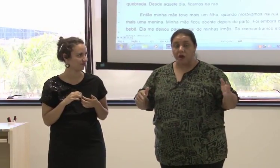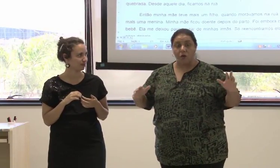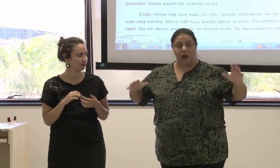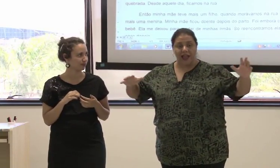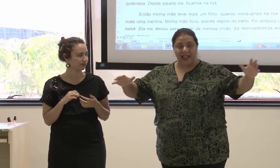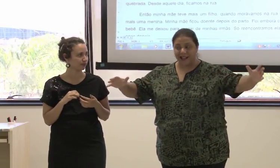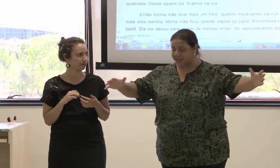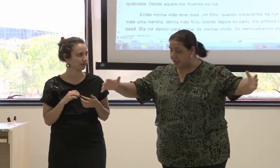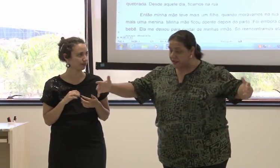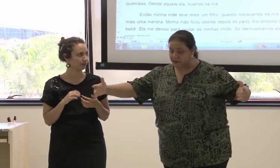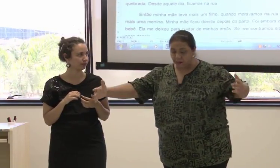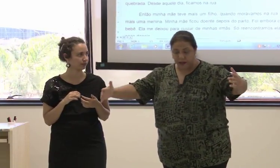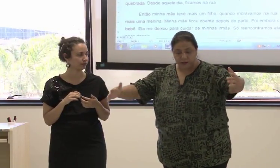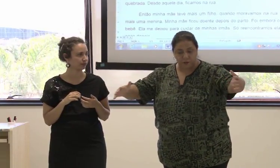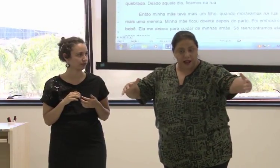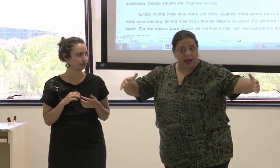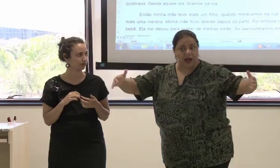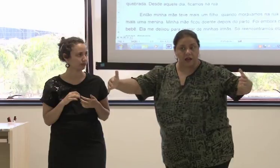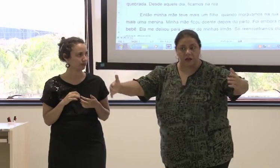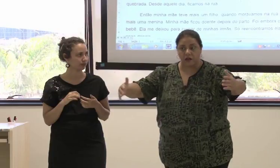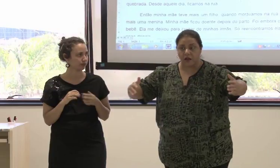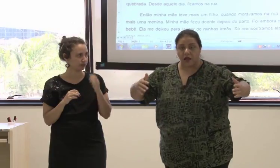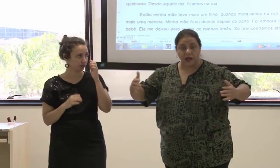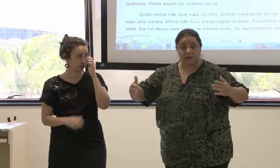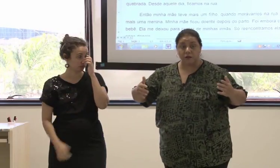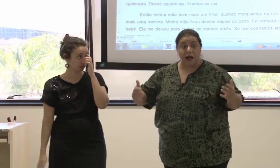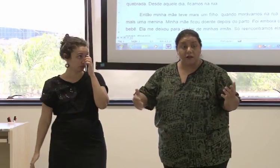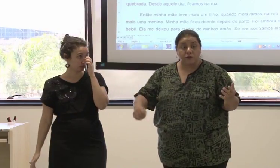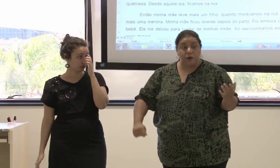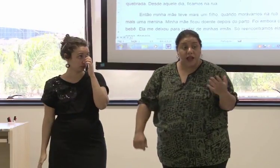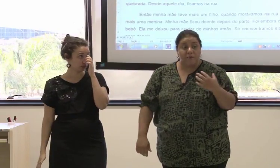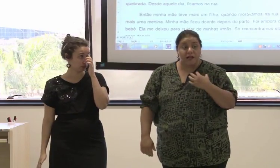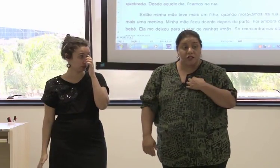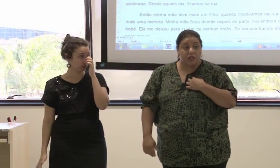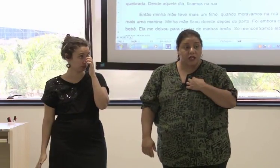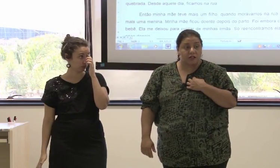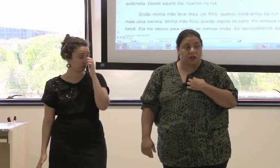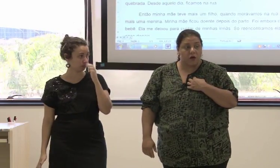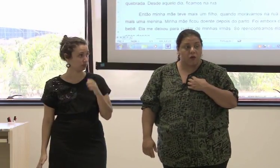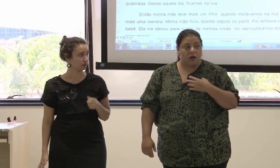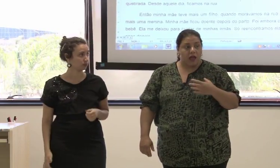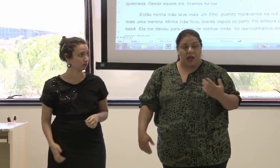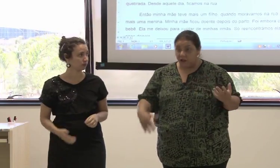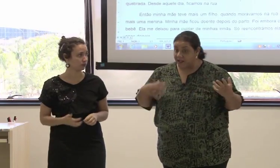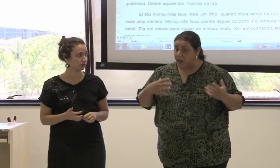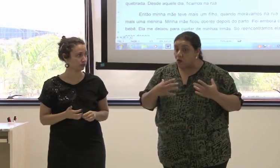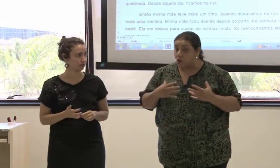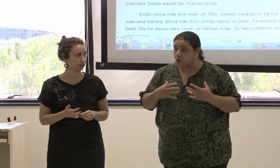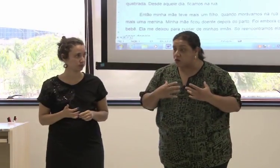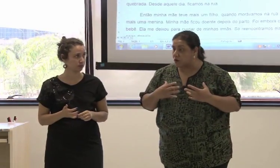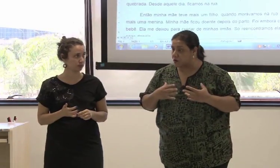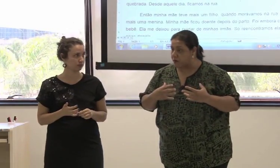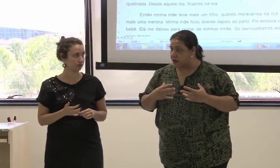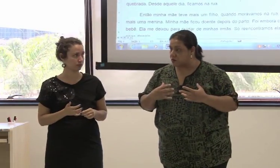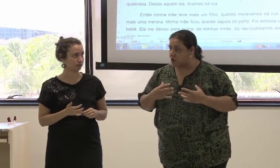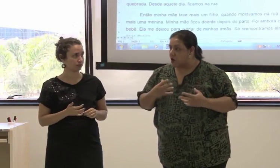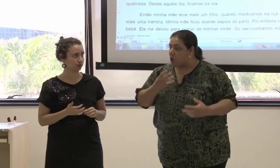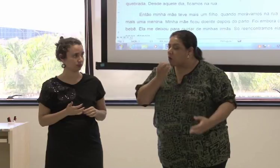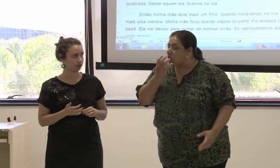Então, tem que saber espalhar esse espaço, porque a minha indignação, ela vai estar no uso do meu espaço. O que eu